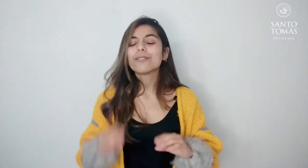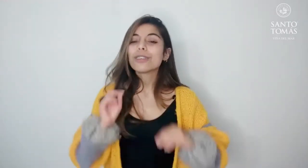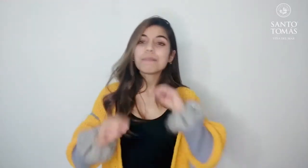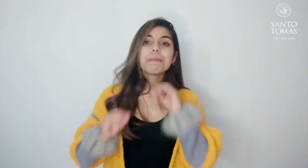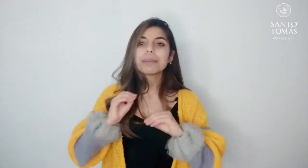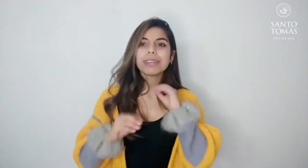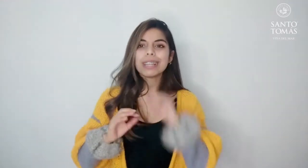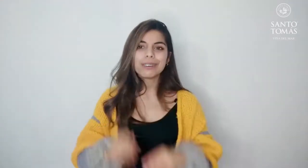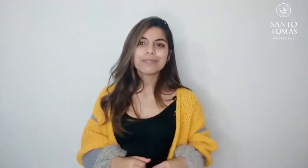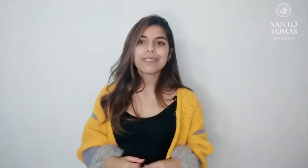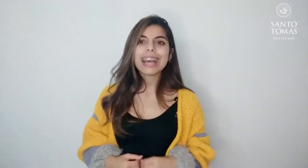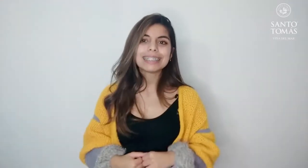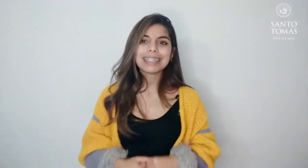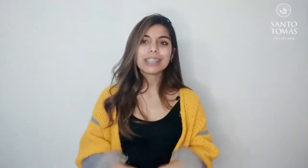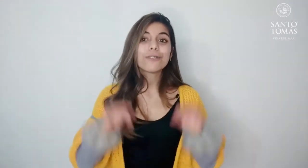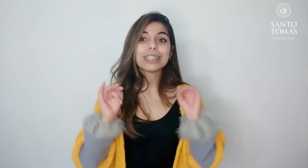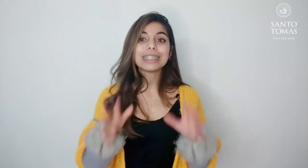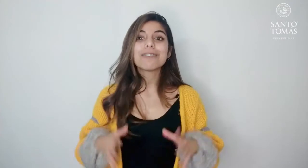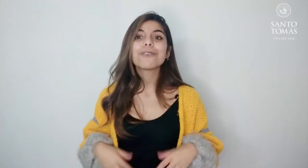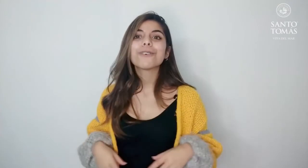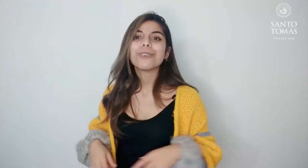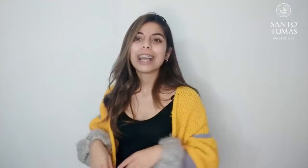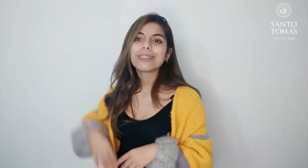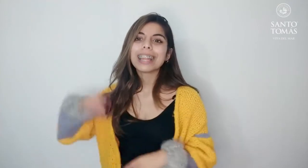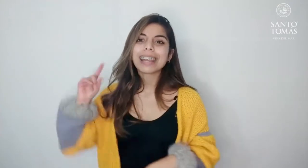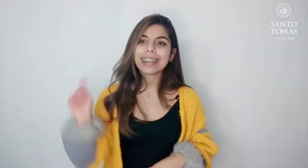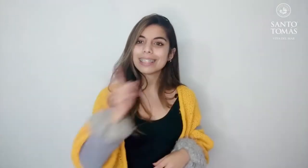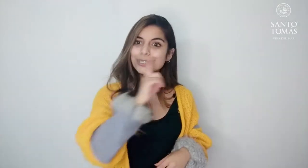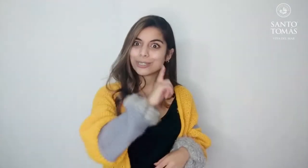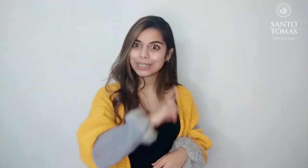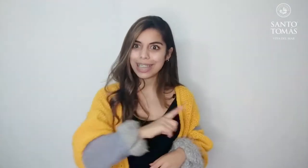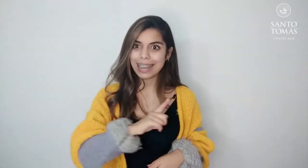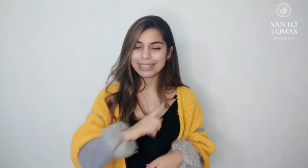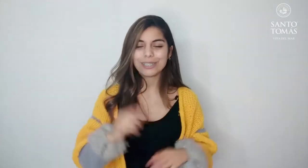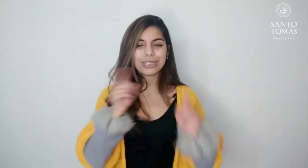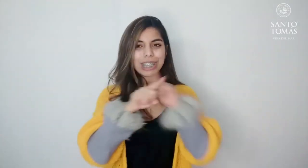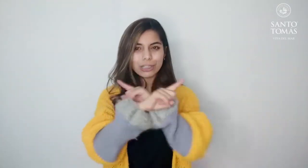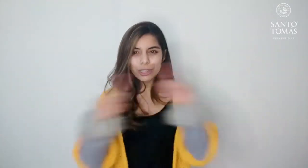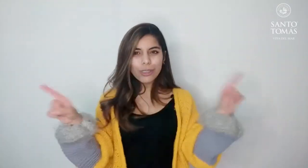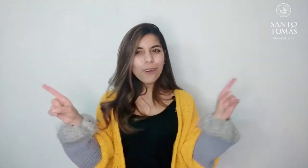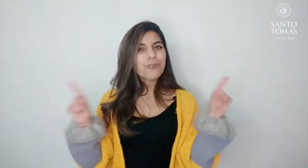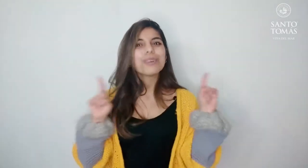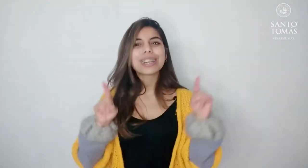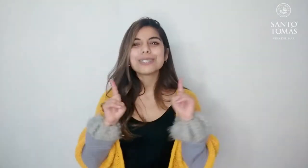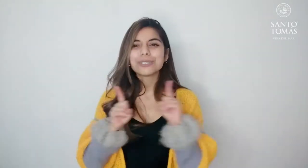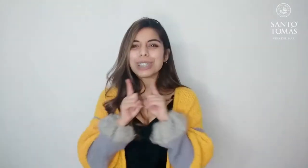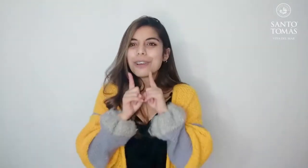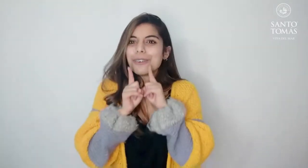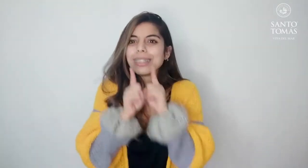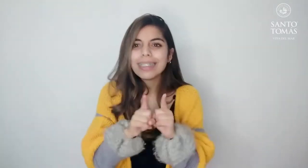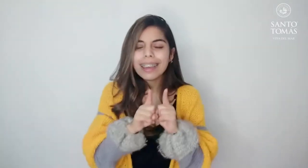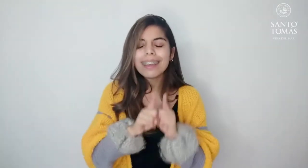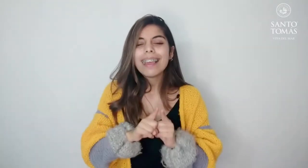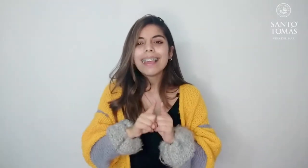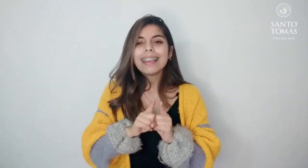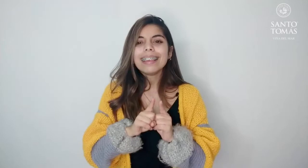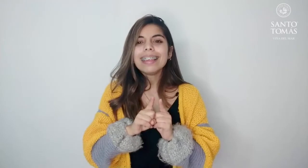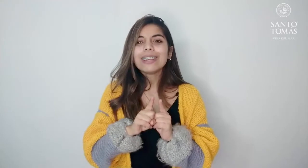uno de mis preferidos, va a ser quien nos va a enseñar vocabulario de las redes sociales. Yo sé que todos ocupan redes sociales hoy en día y nos